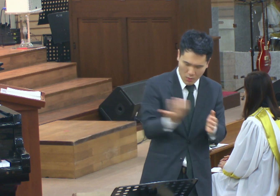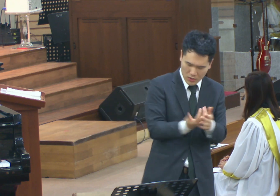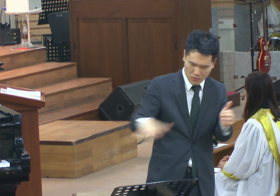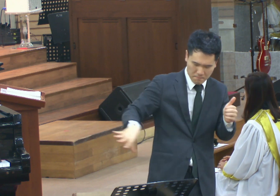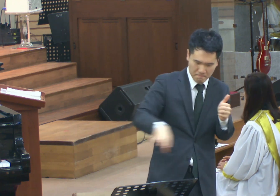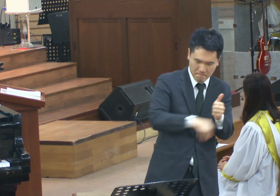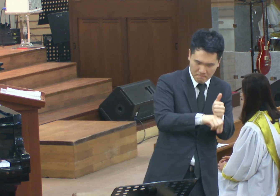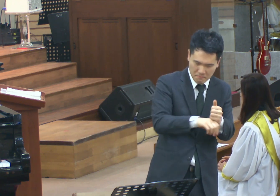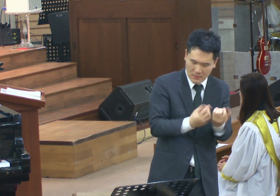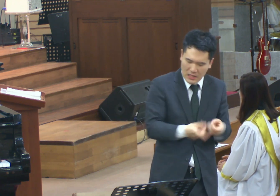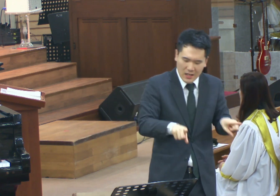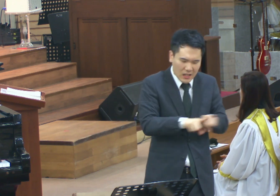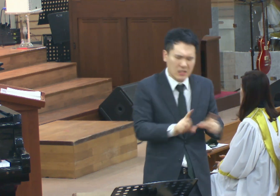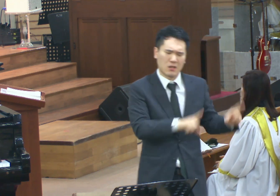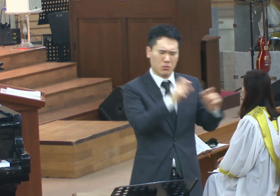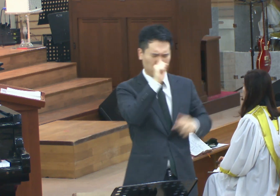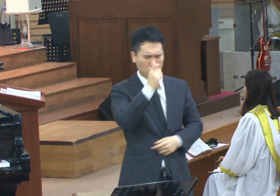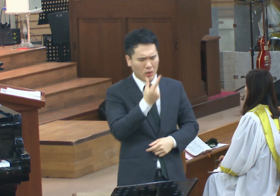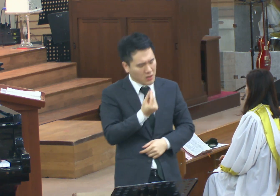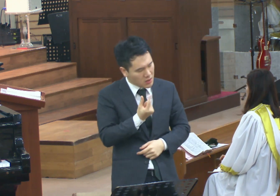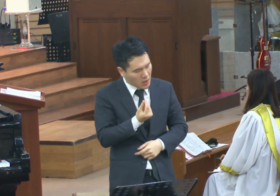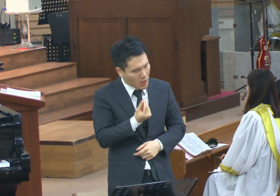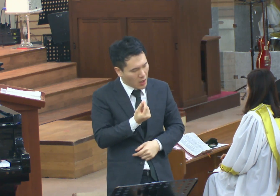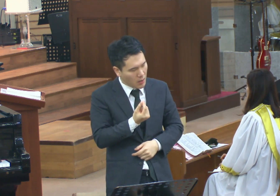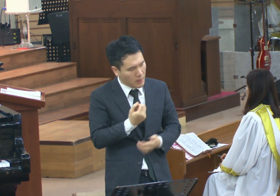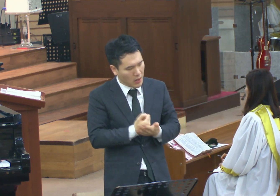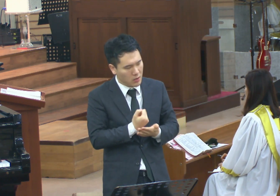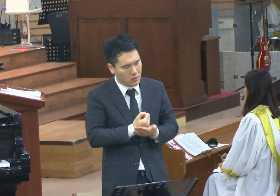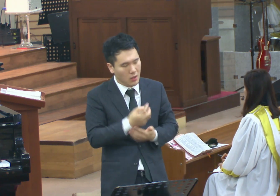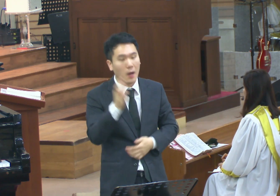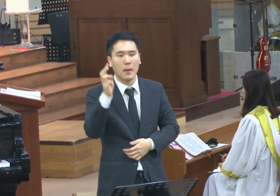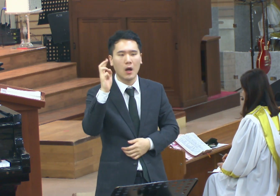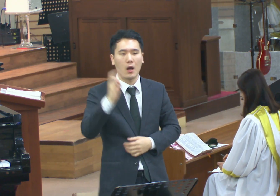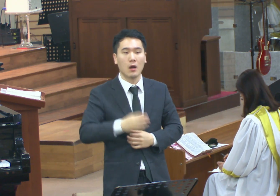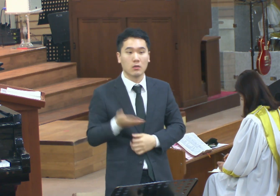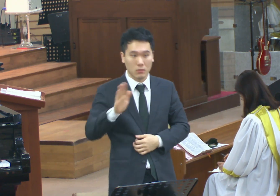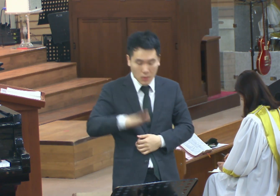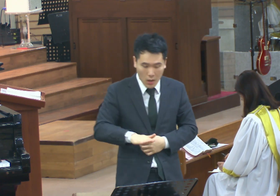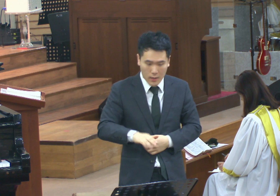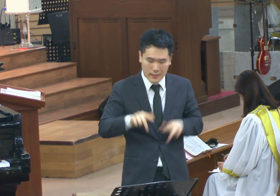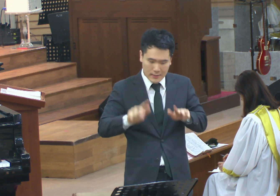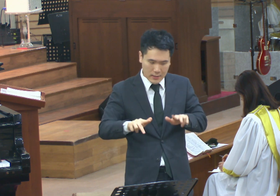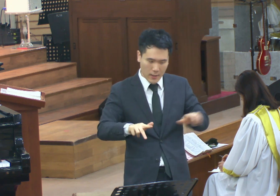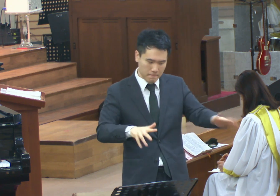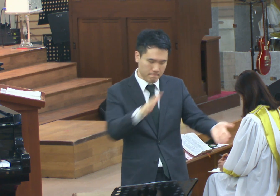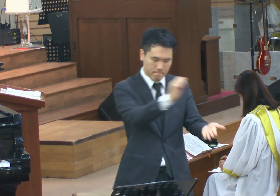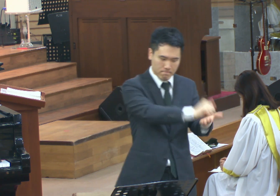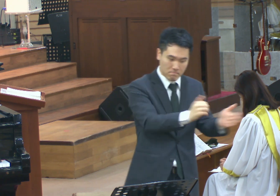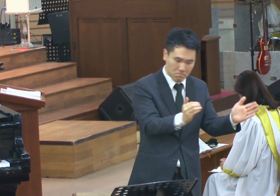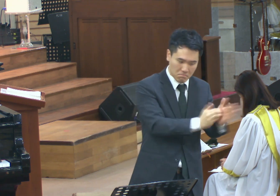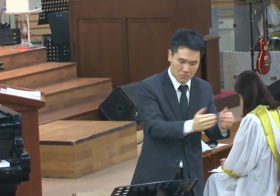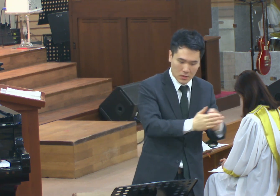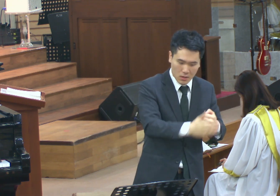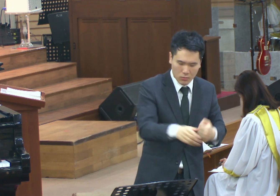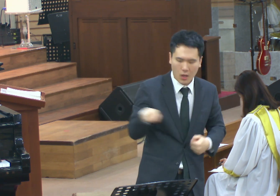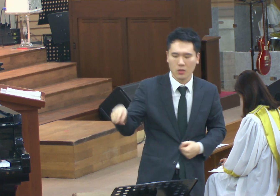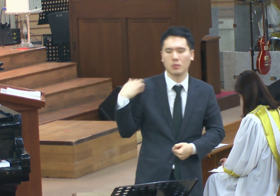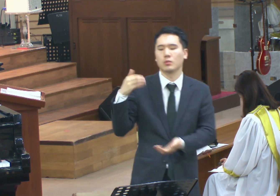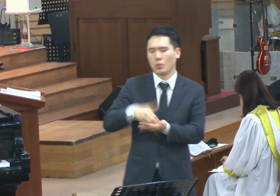잡아둘까, 이 두 마음이 속에 있었겠죠. 그런데 이제는 보낼 때가 됐다고 여호수아는 판단을 내렸는데 저는 그것이